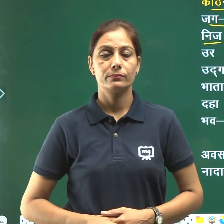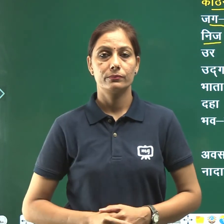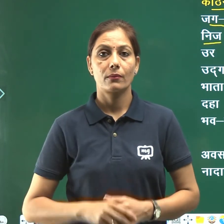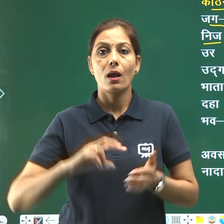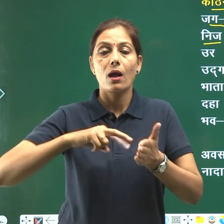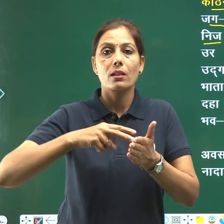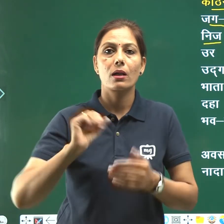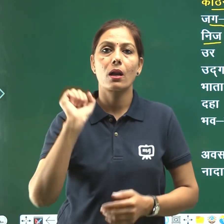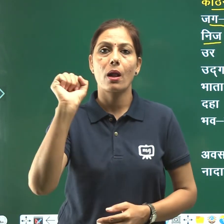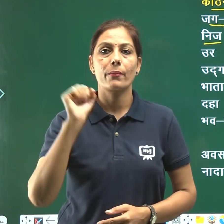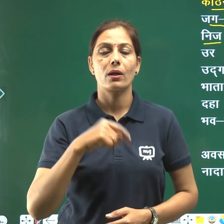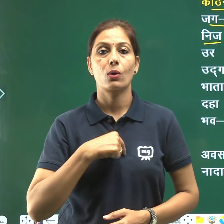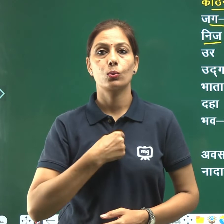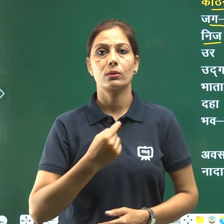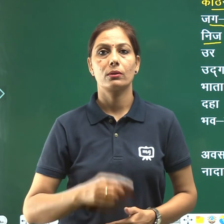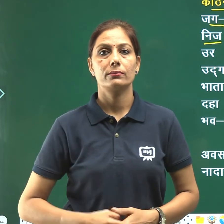अर्थात अपना।